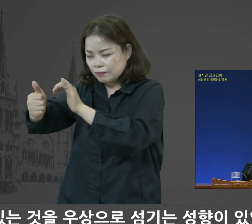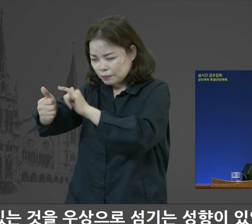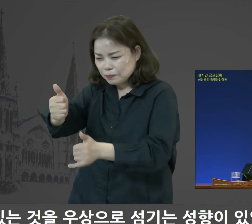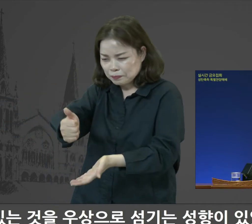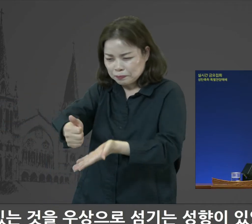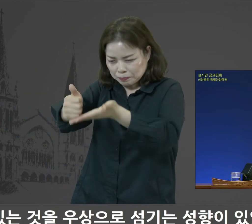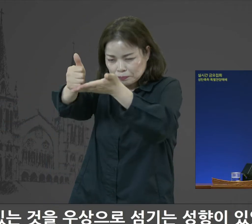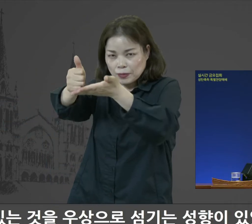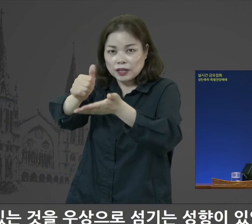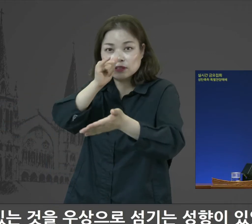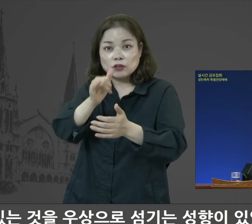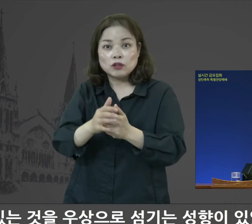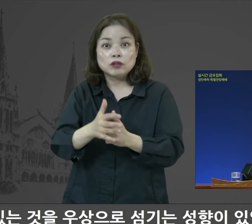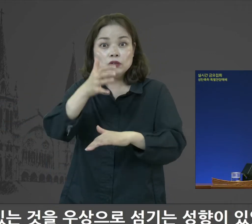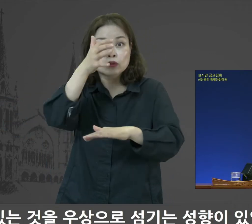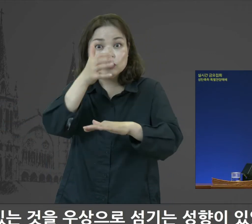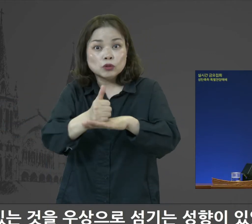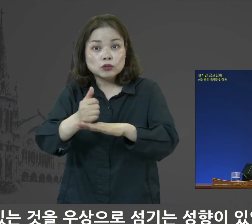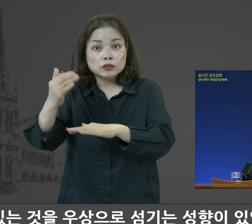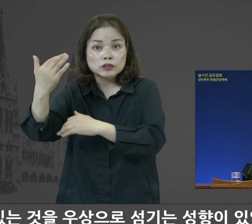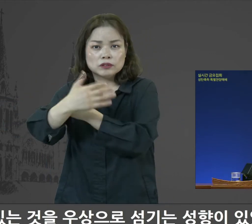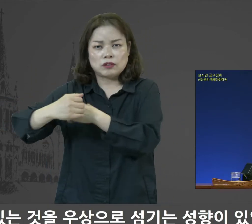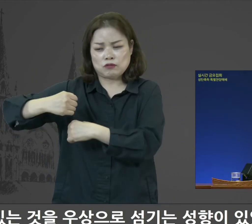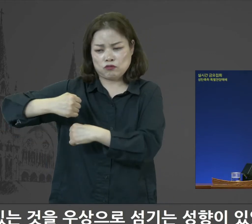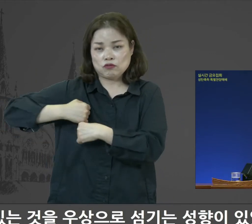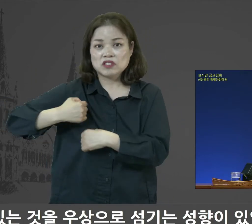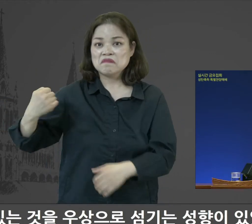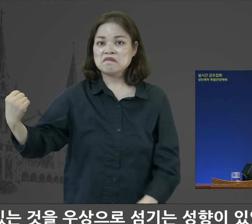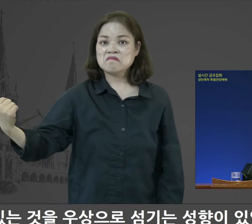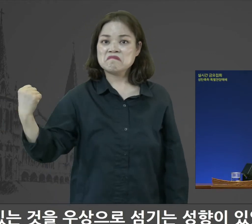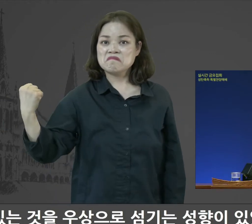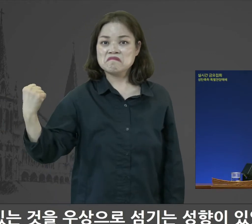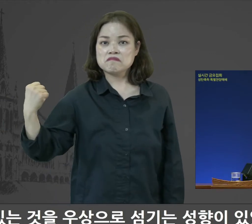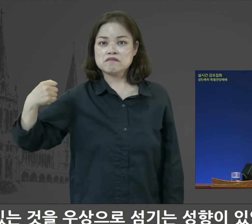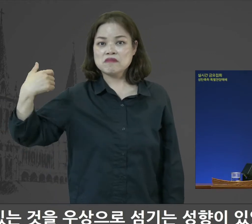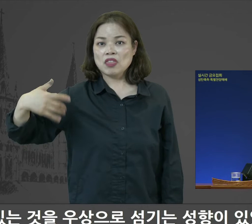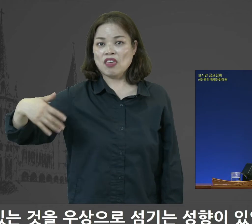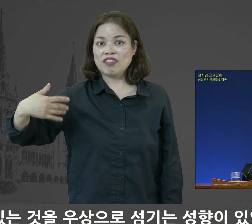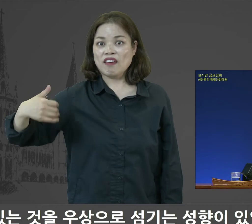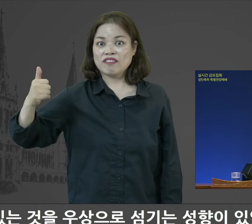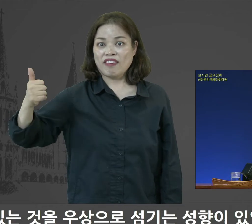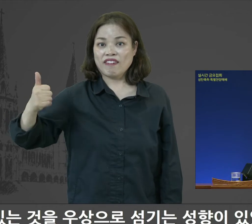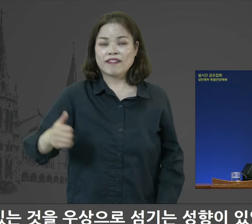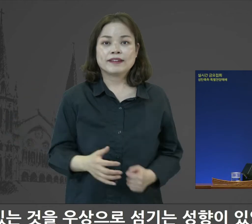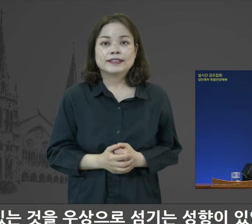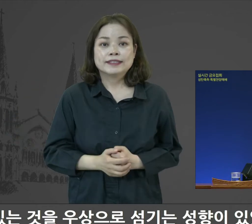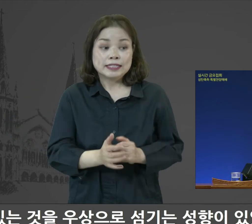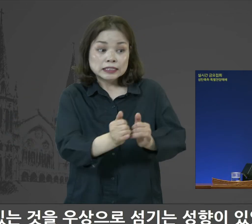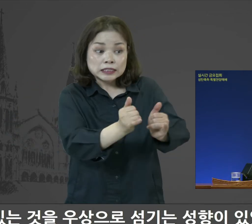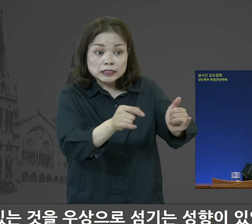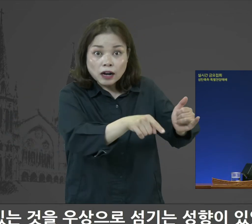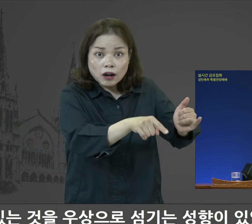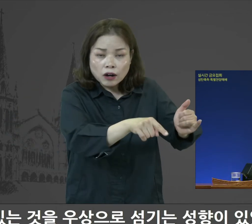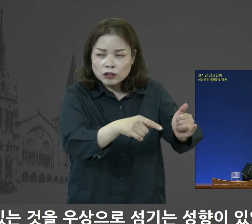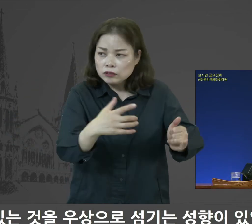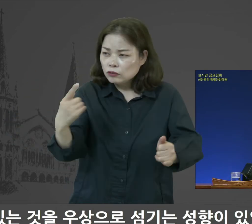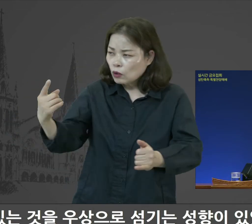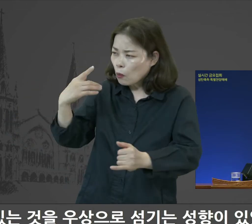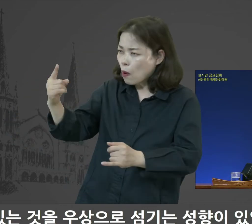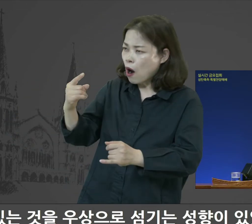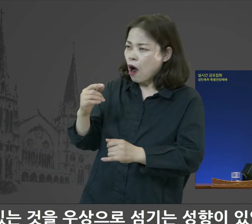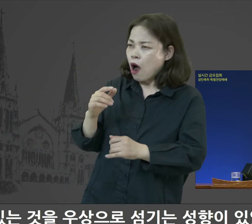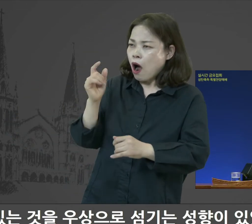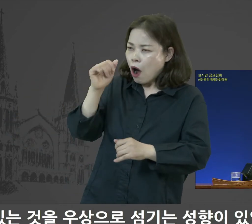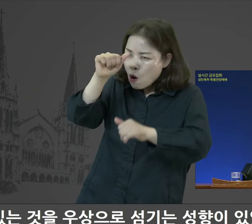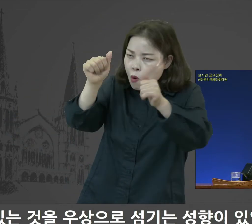내릴 수 있는 결론 한 가지, 천군은 굉장히 힘이 강하다라는 결론입니다. 그래서 인간이 천군을